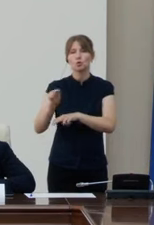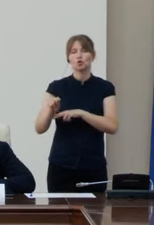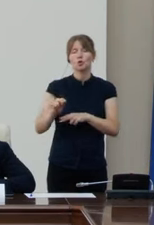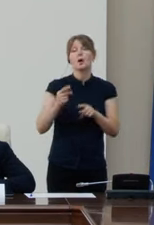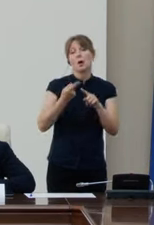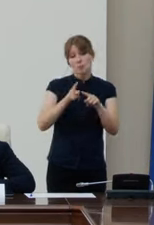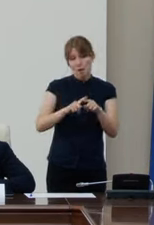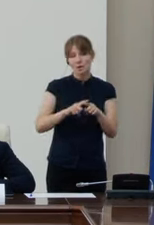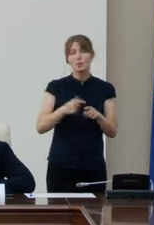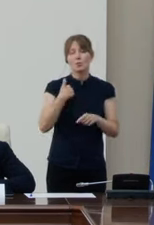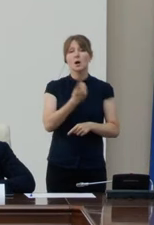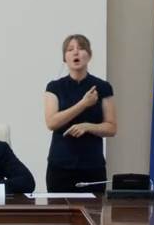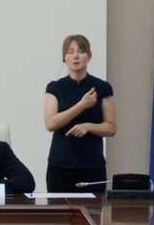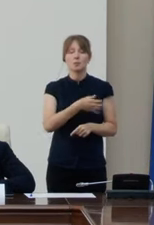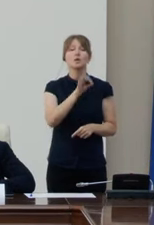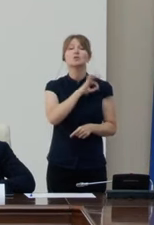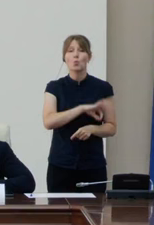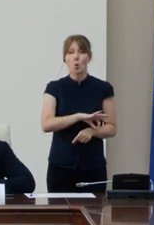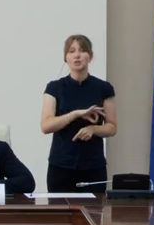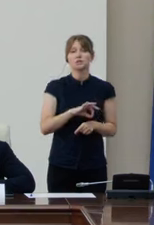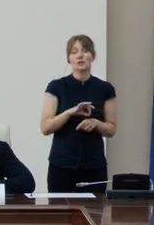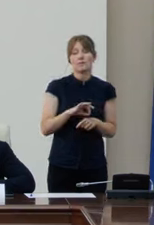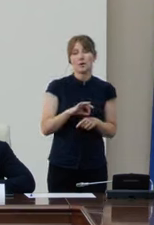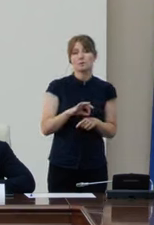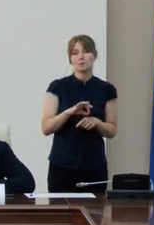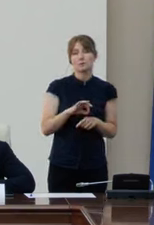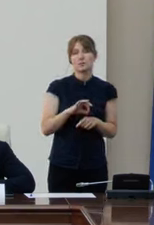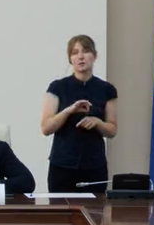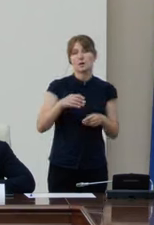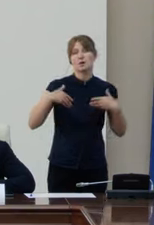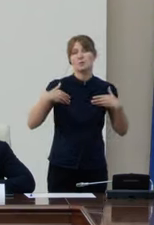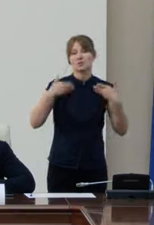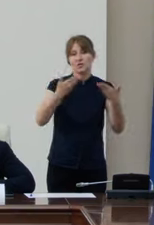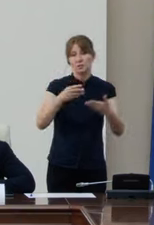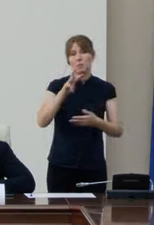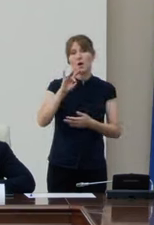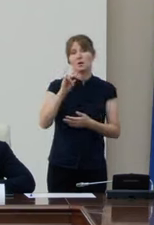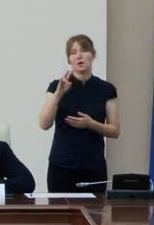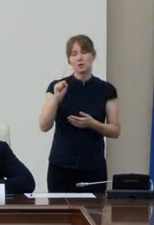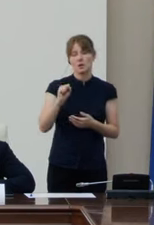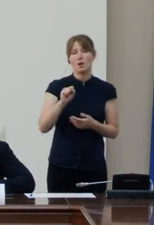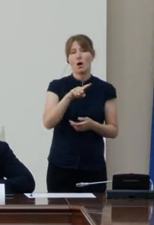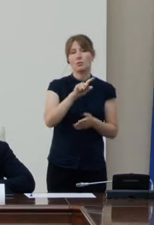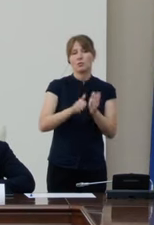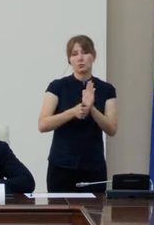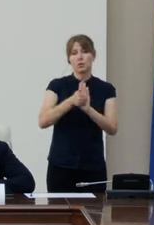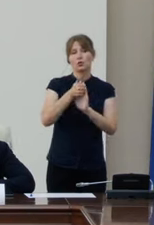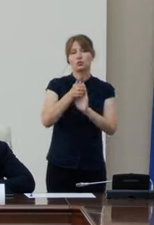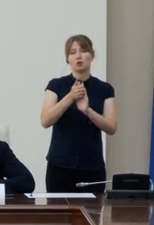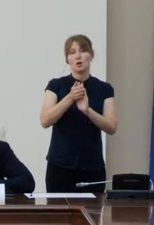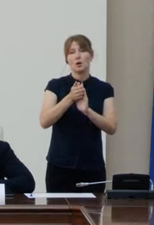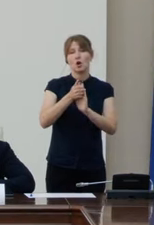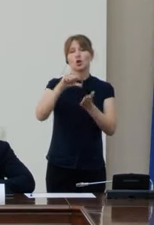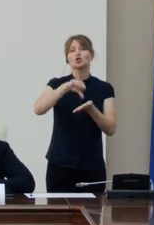această oportunitate să o felicit pe Mariana. Mariana a devenit membra Comitetului ONU